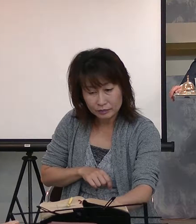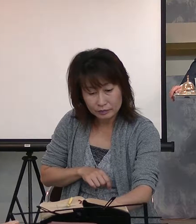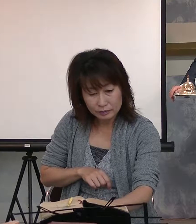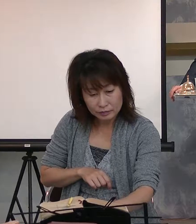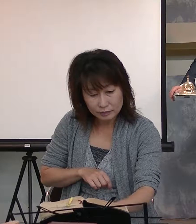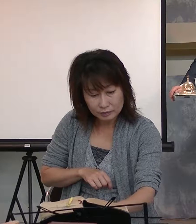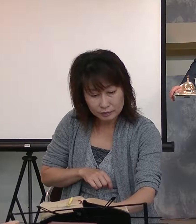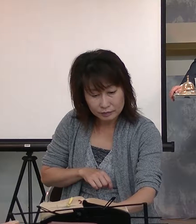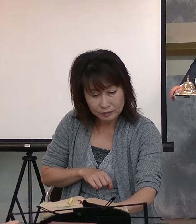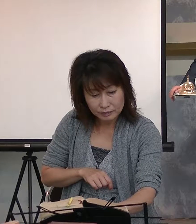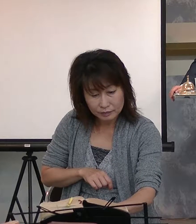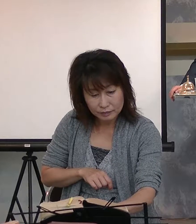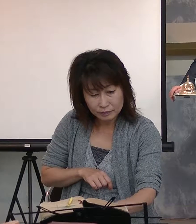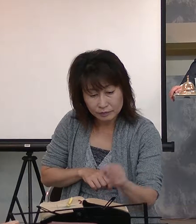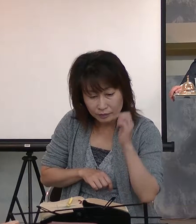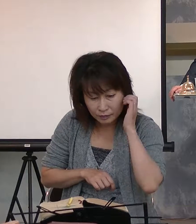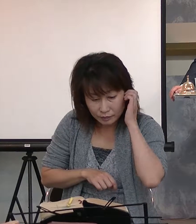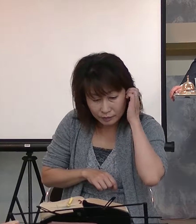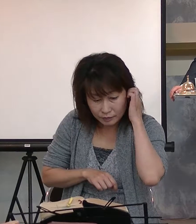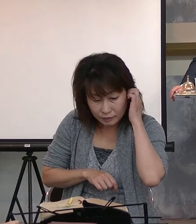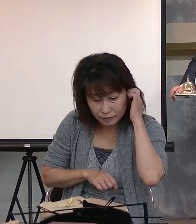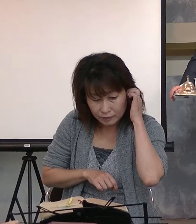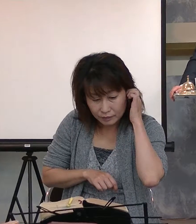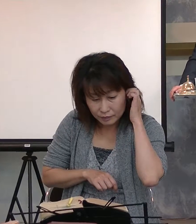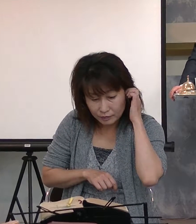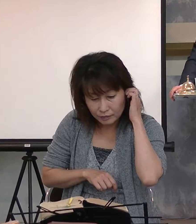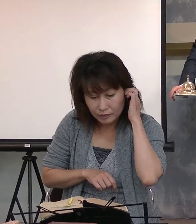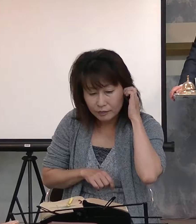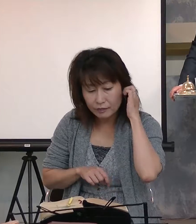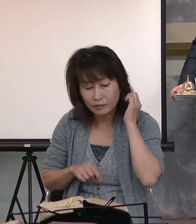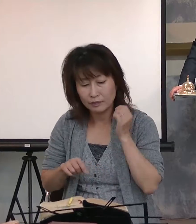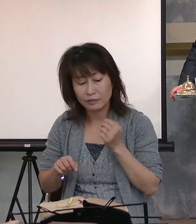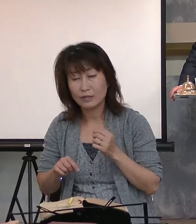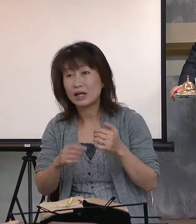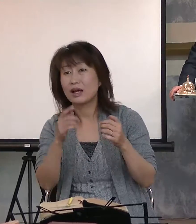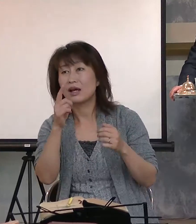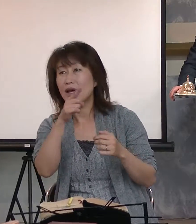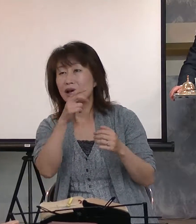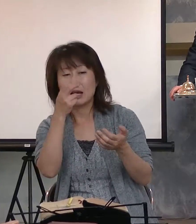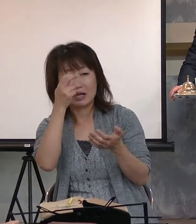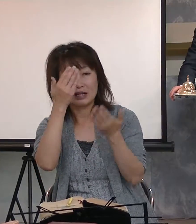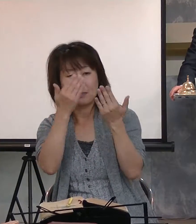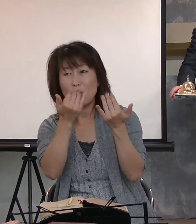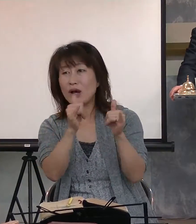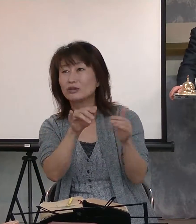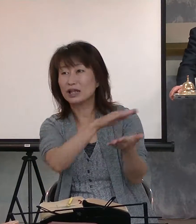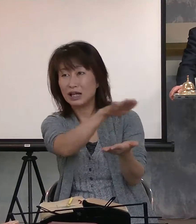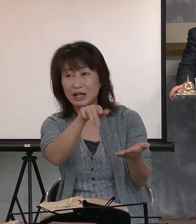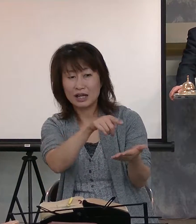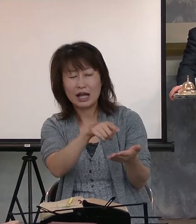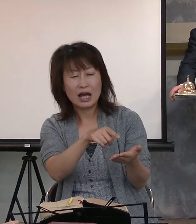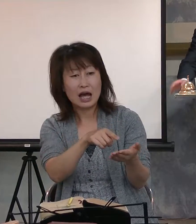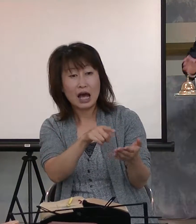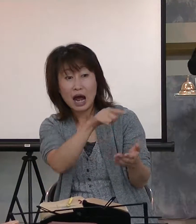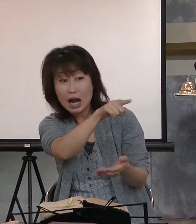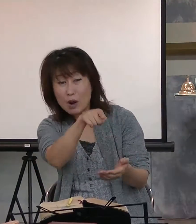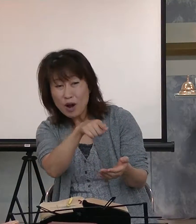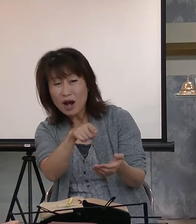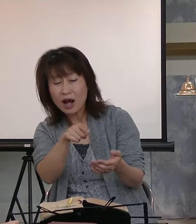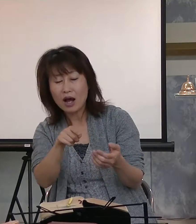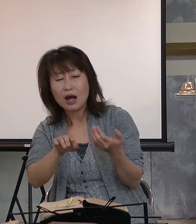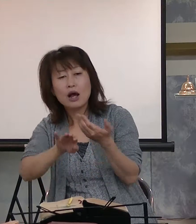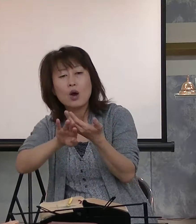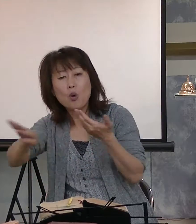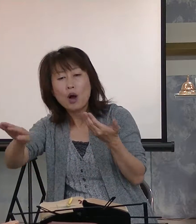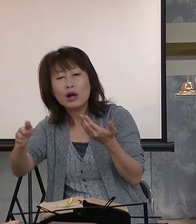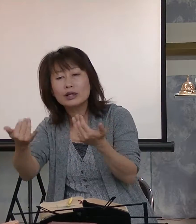しい裁きを受けるだろうと。裁きを受けるだろうという、つまりクリスチャンた